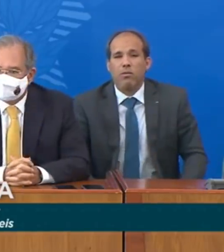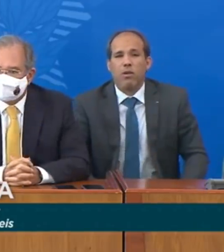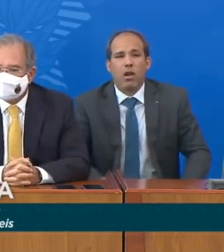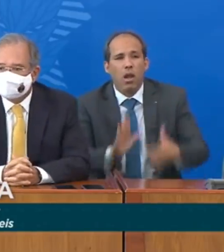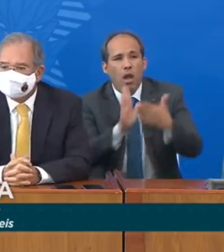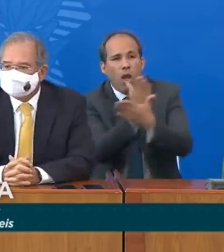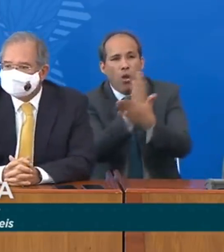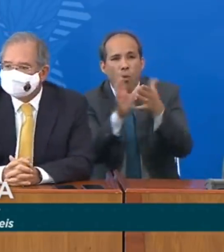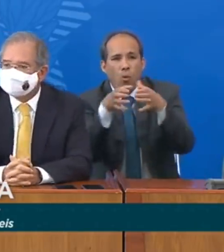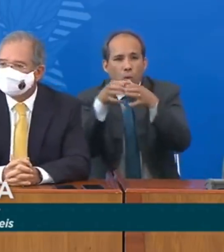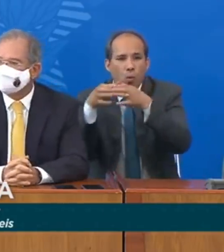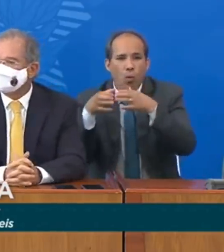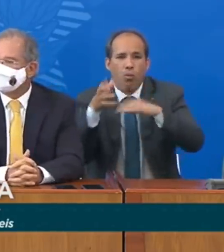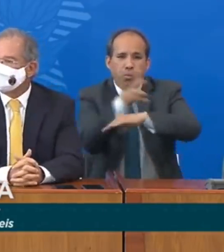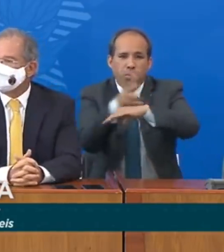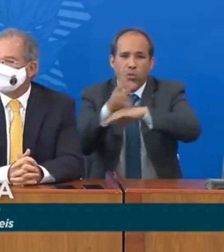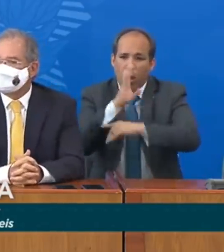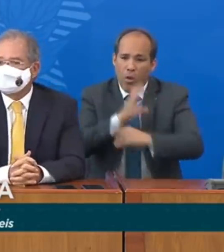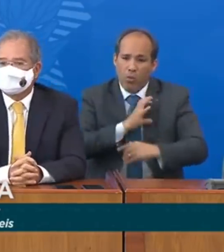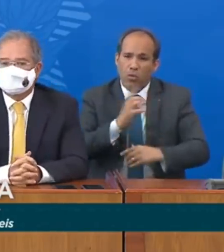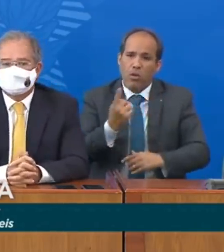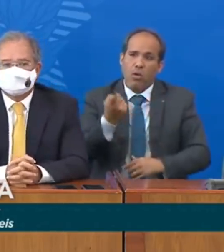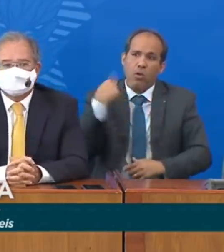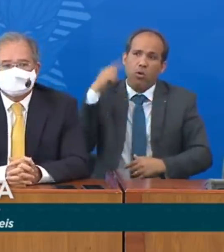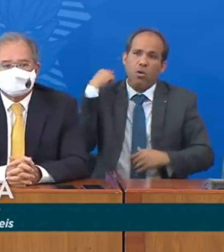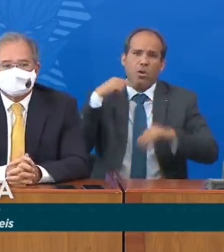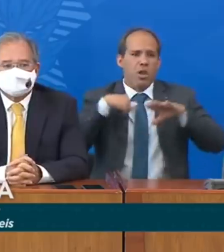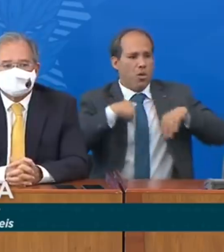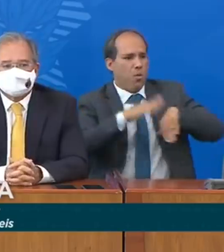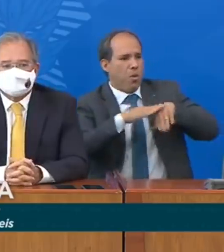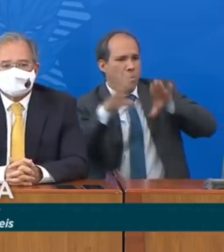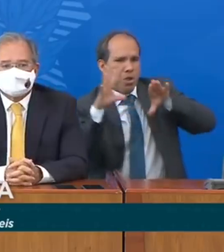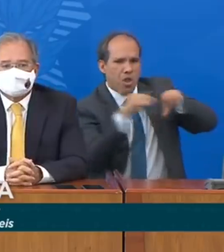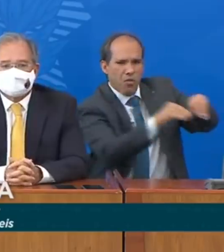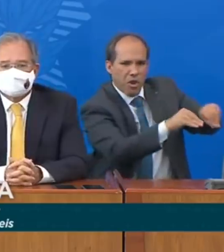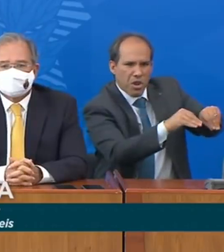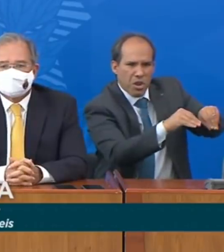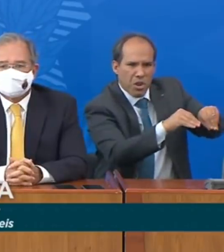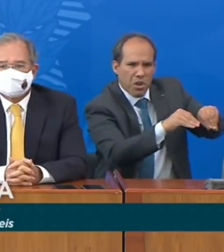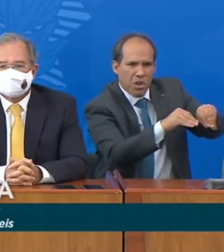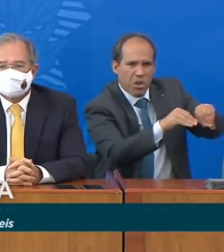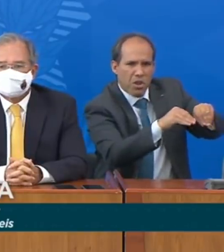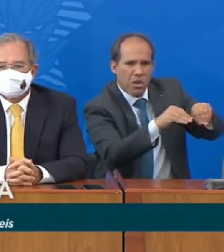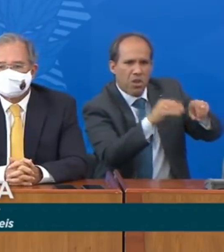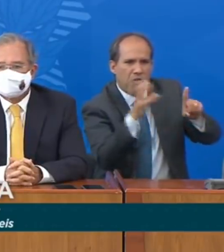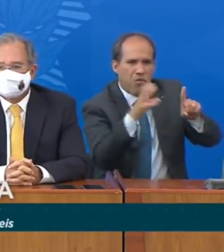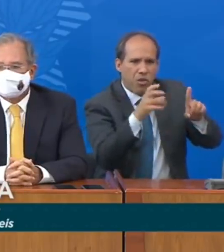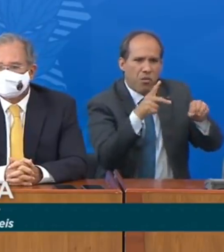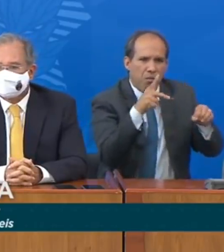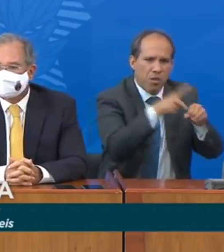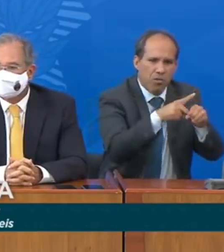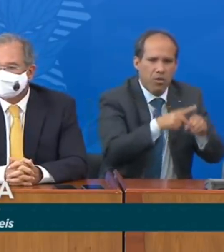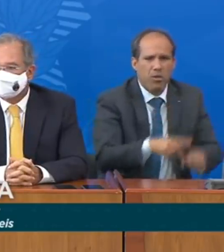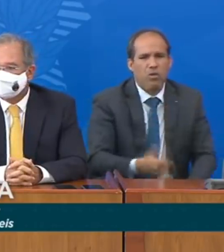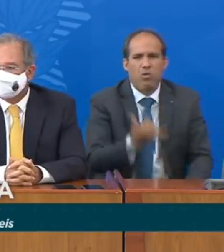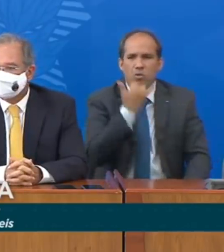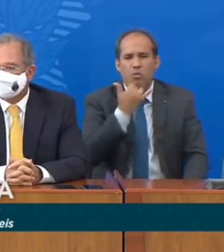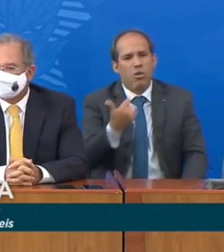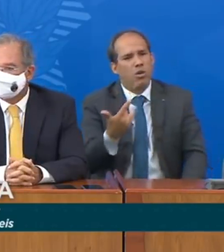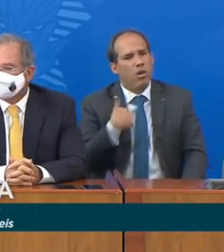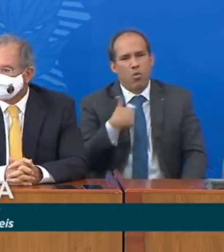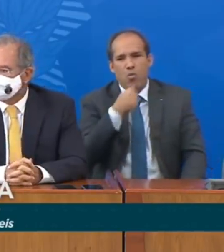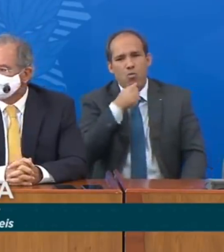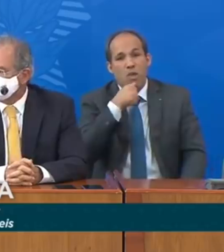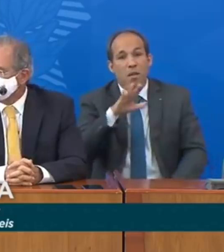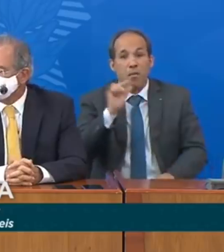órgãos de imprensa me acusaram ontem de interferência na Petrobras. Interferência existia sim, num passado bem